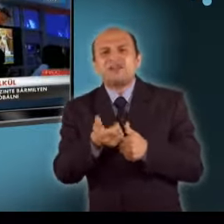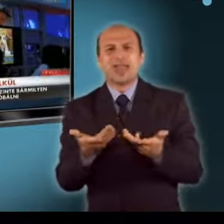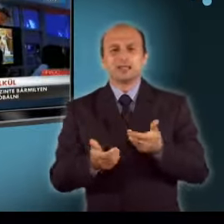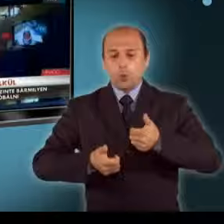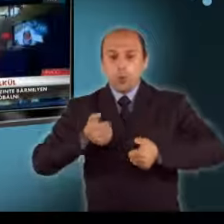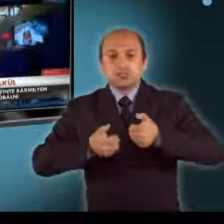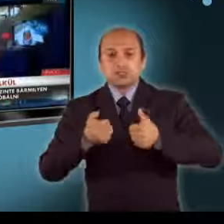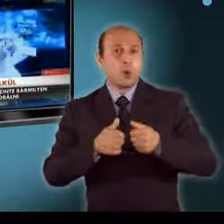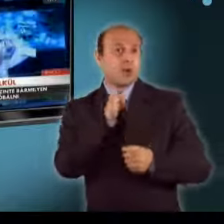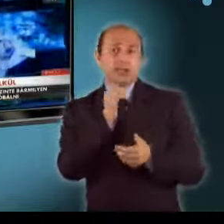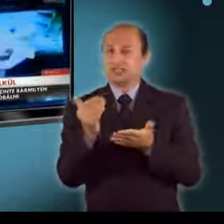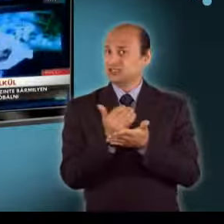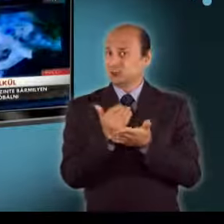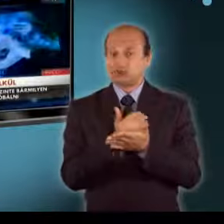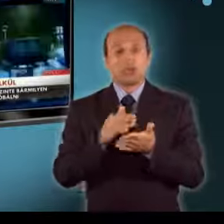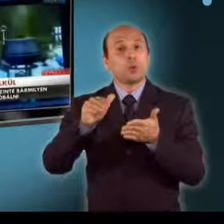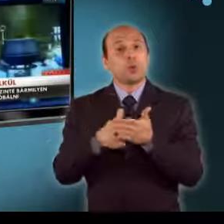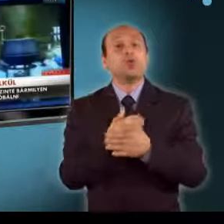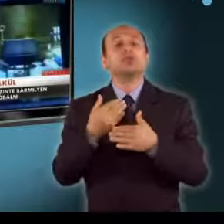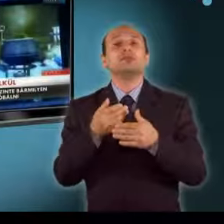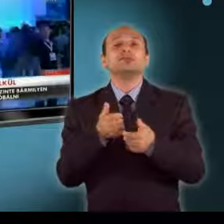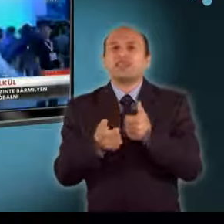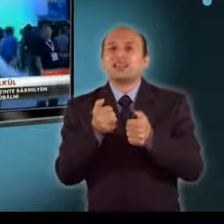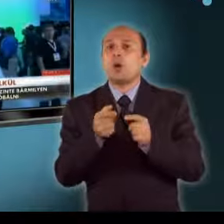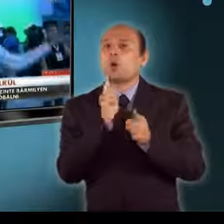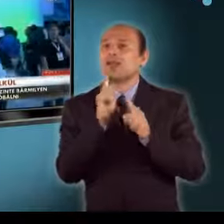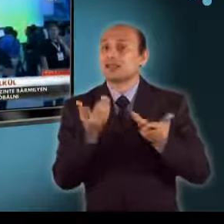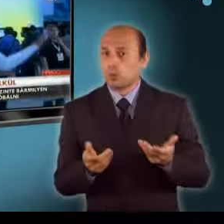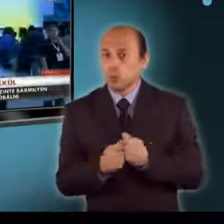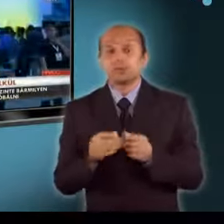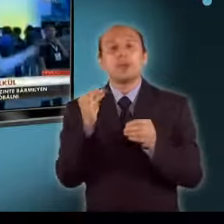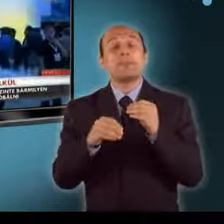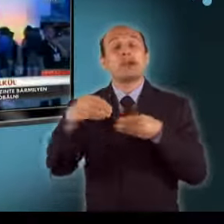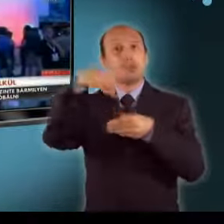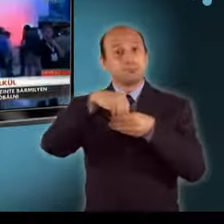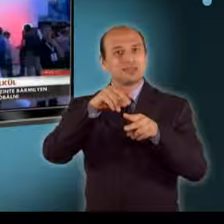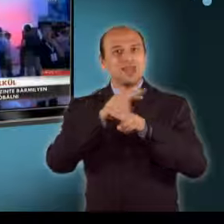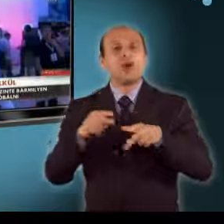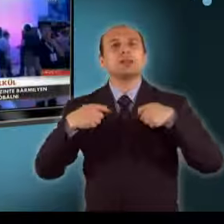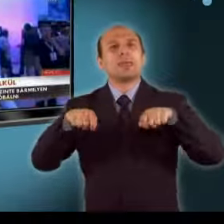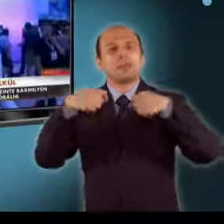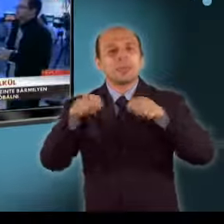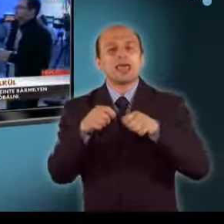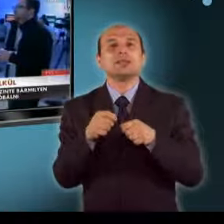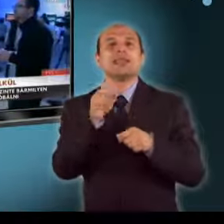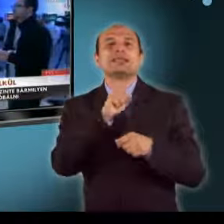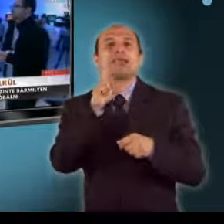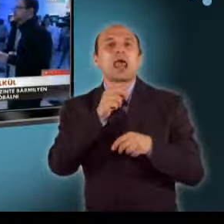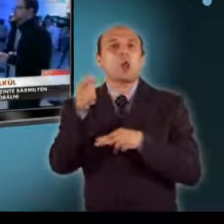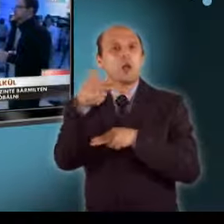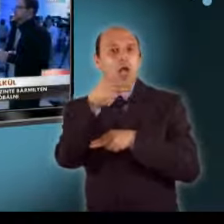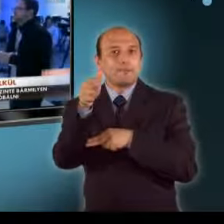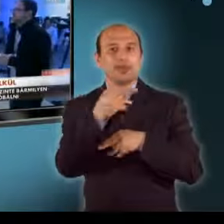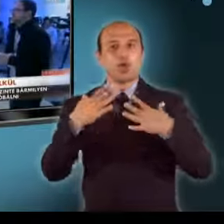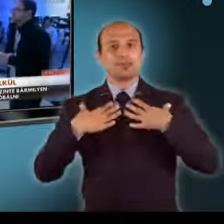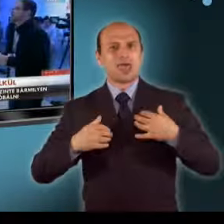sem kell a különleges új videójátékokhoz. Ugyanis egy beépített érzékelő kamera a test mozgását követi, sőt,